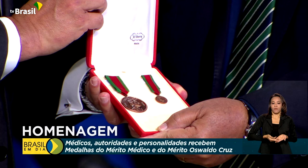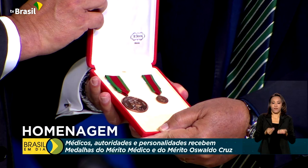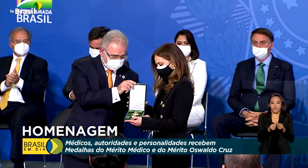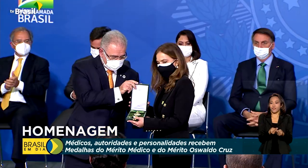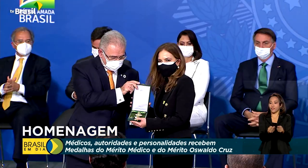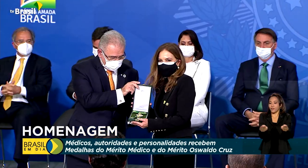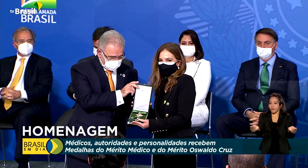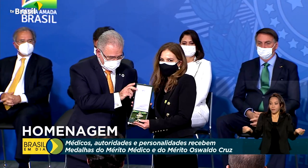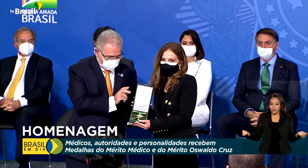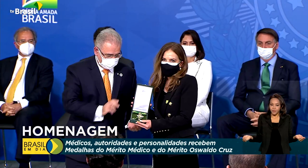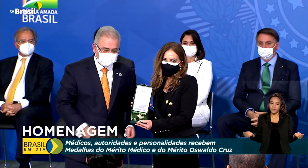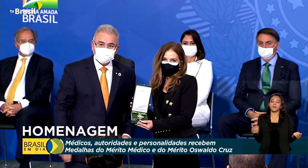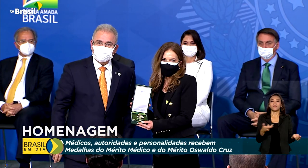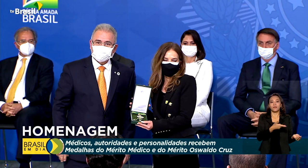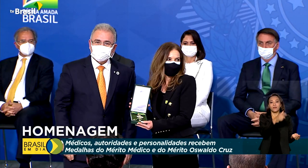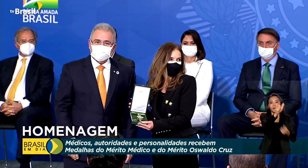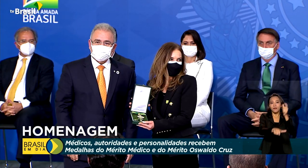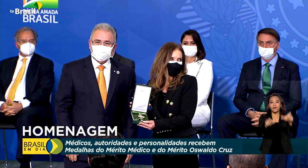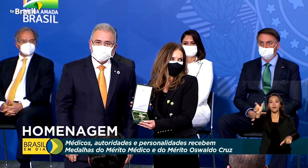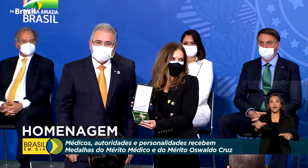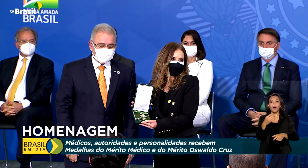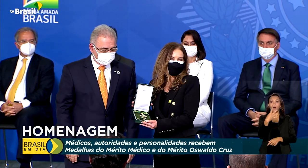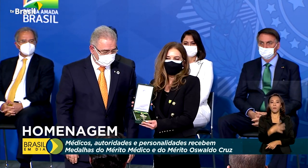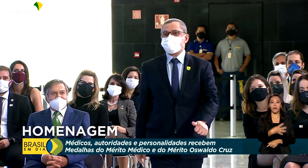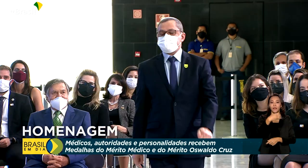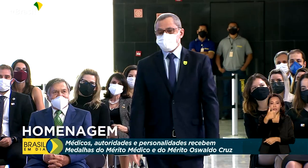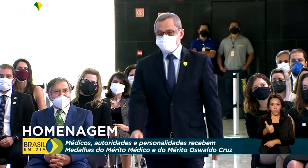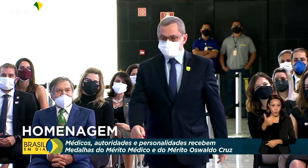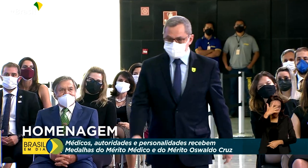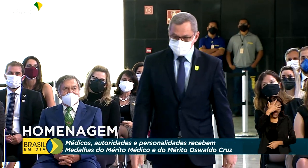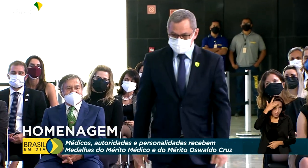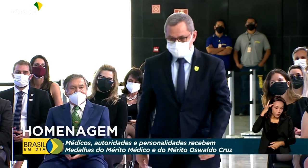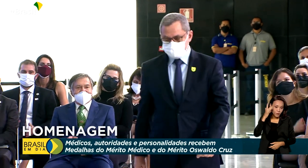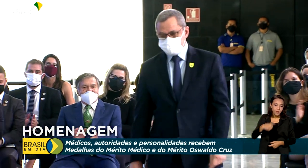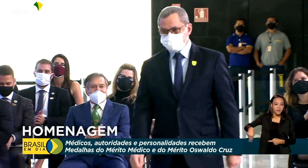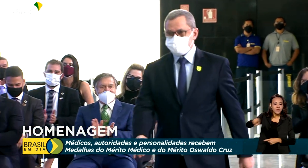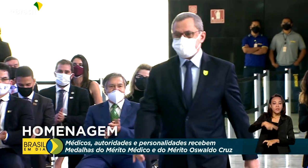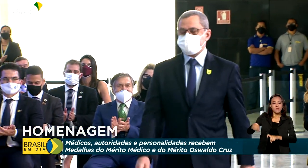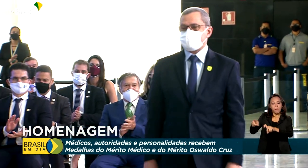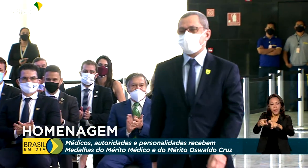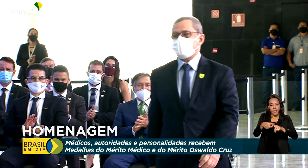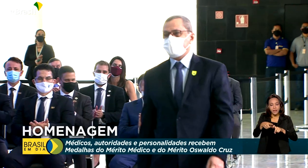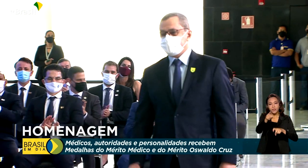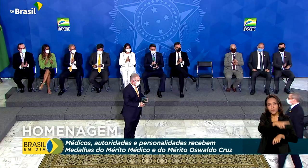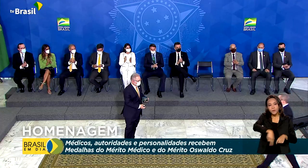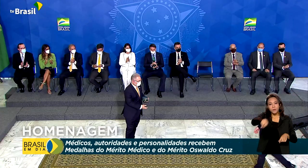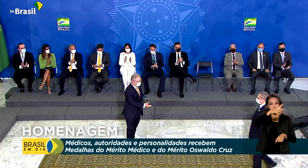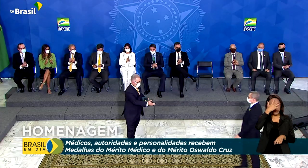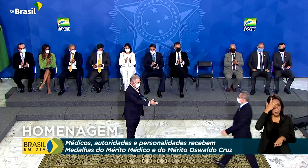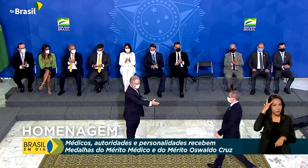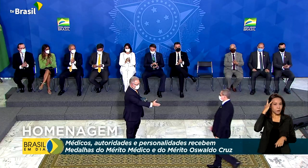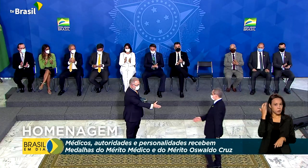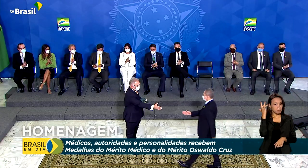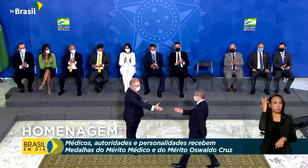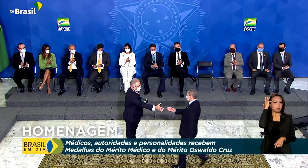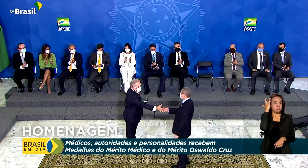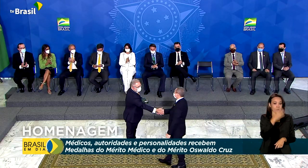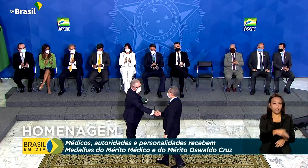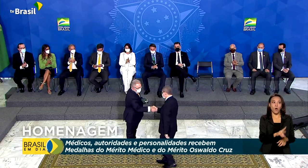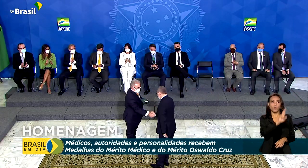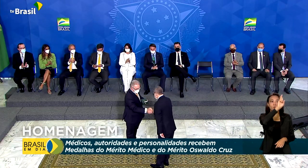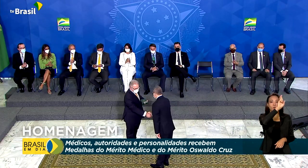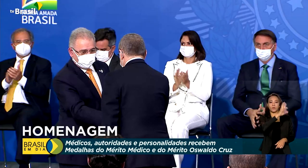Oswaldo Cruz foram entregues a 41 pessoas entre médicos personalidades e autoridades